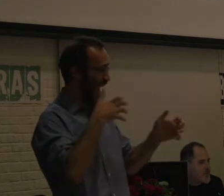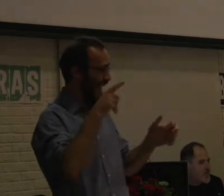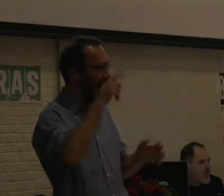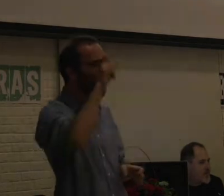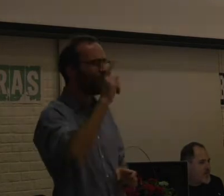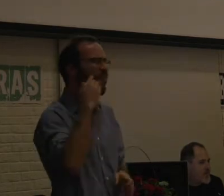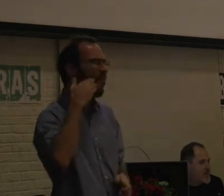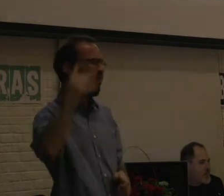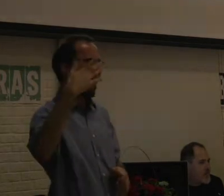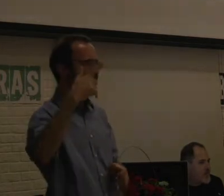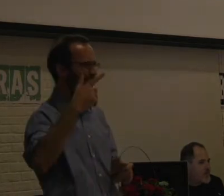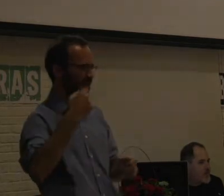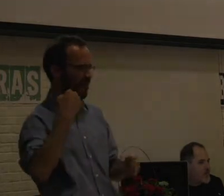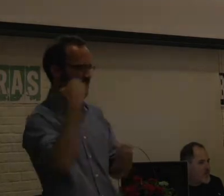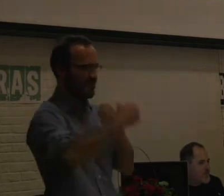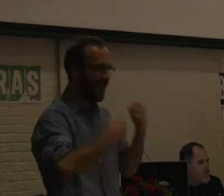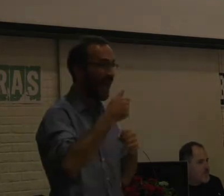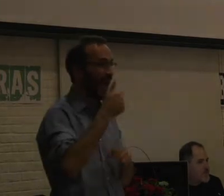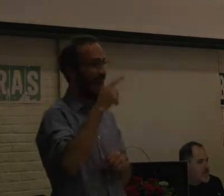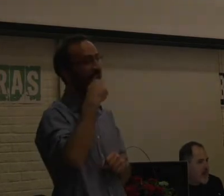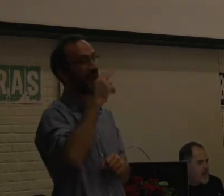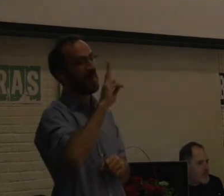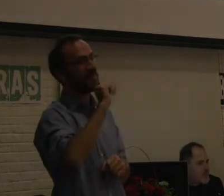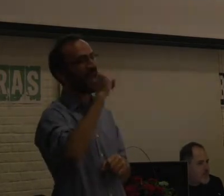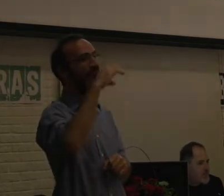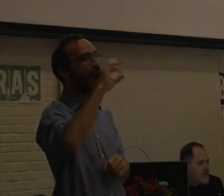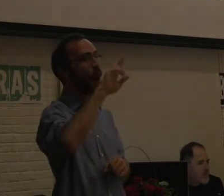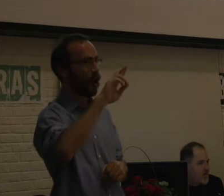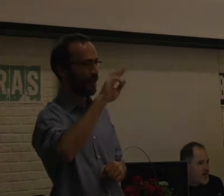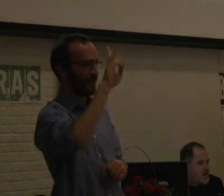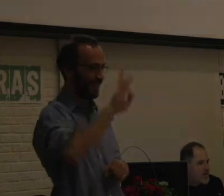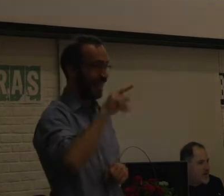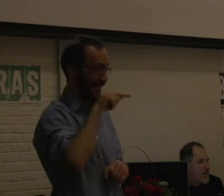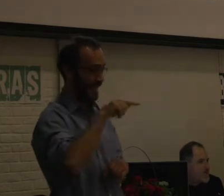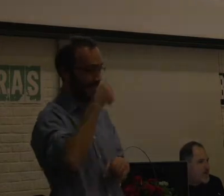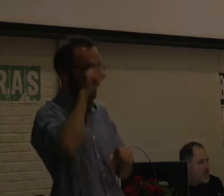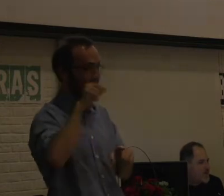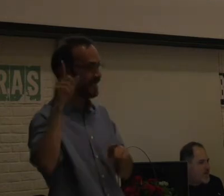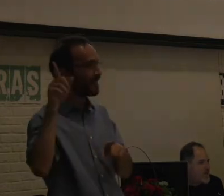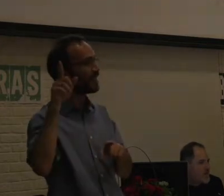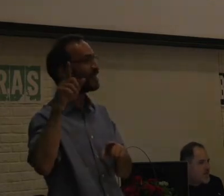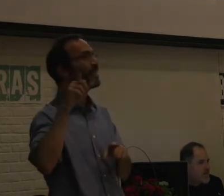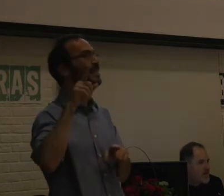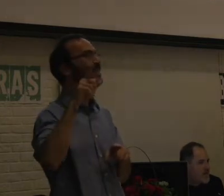de Vianor, que sería Vianor III, aquí os empiezo a contar un poco la leyenda. Vianor III,